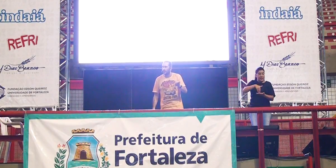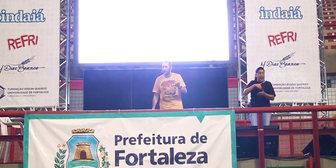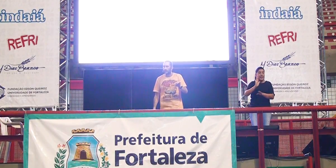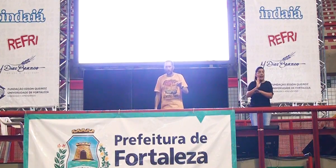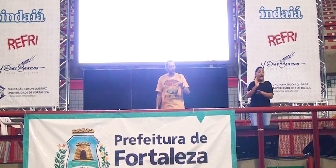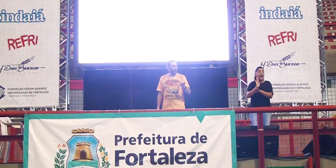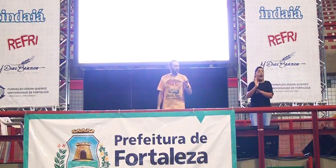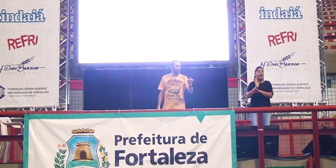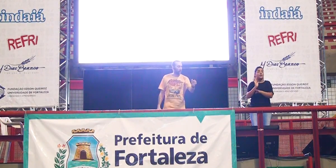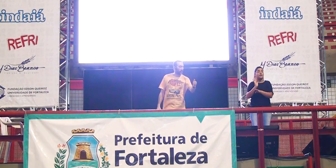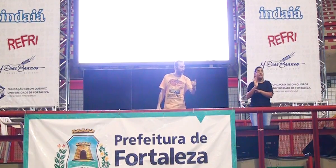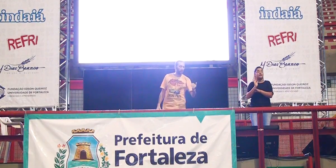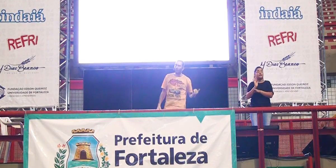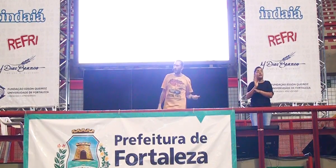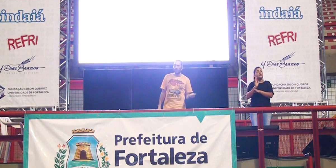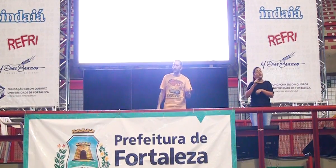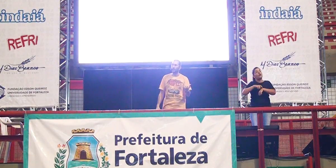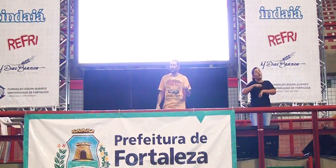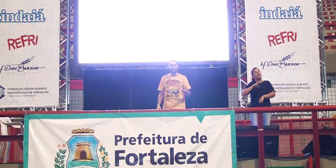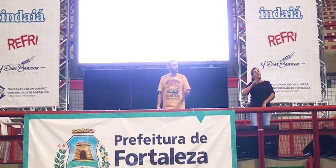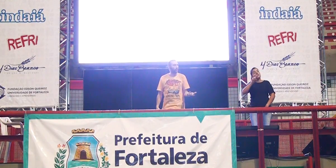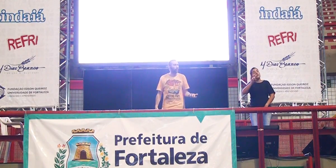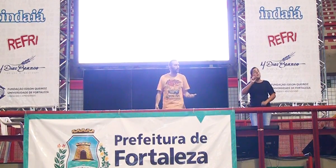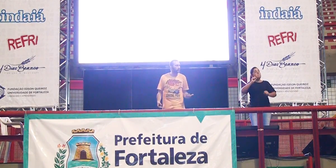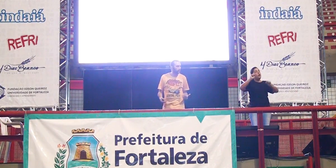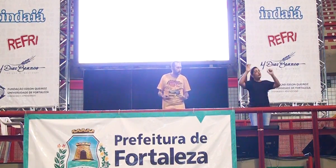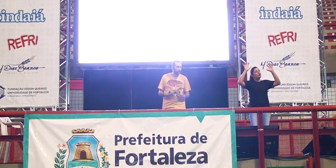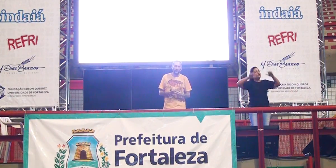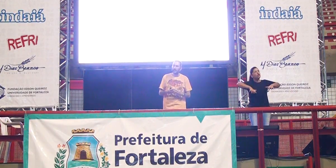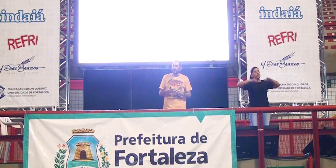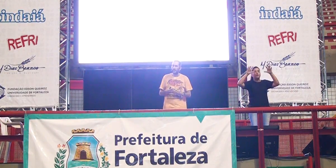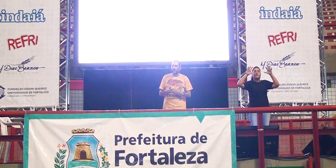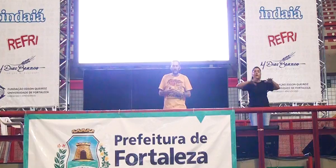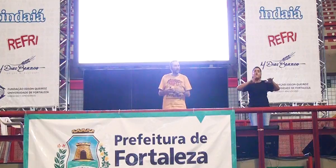tarde, você pode estar indo embora numa chuva, num dilúvio.